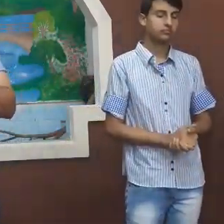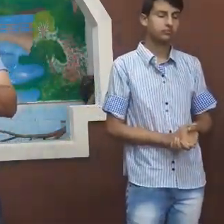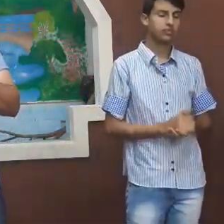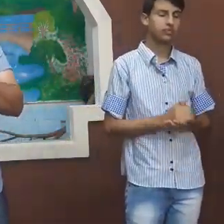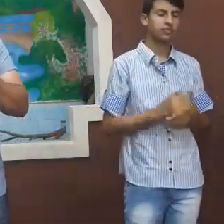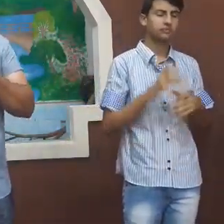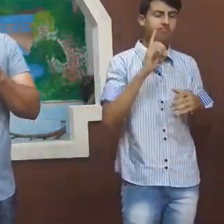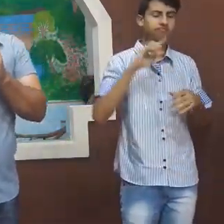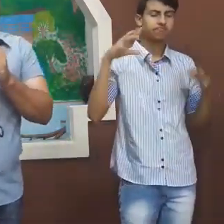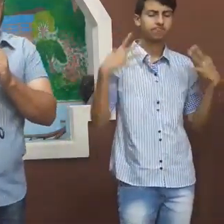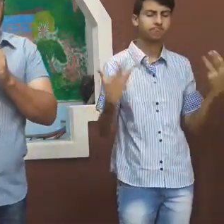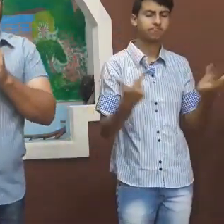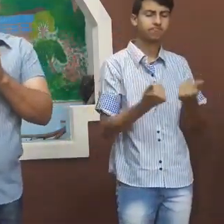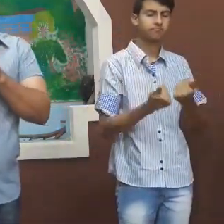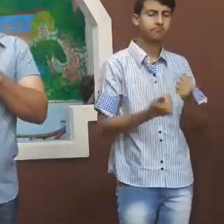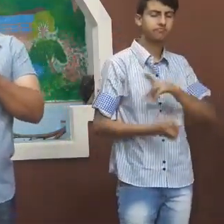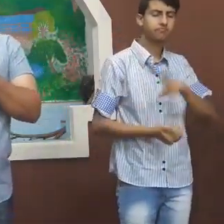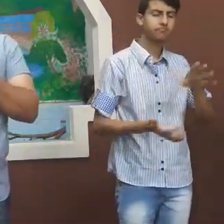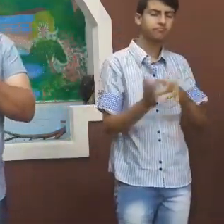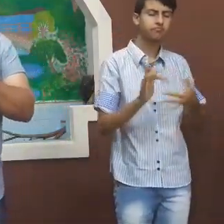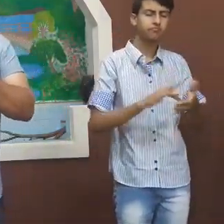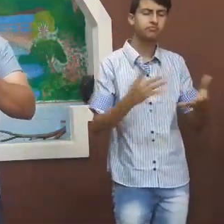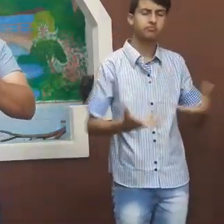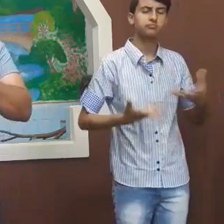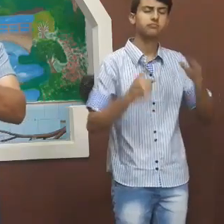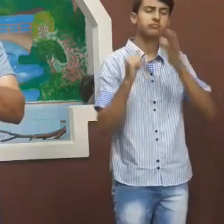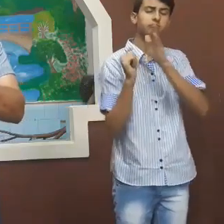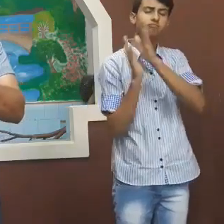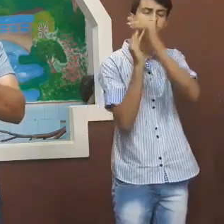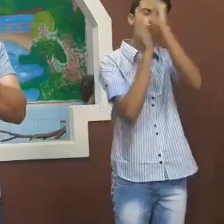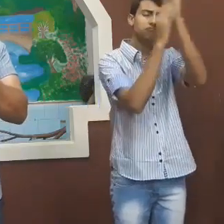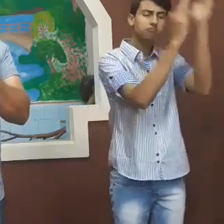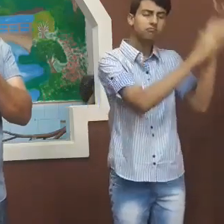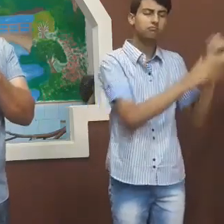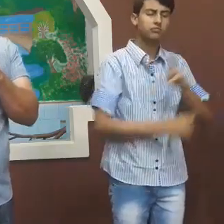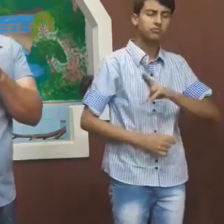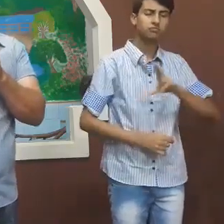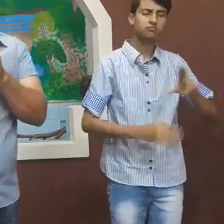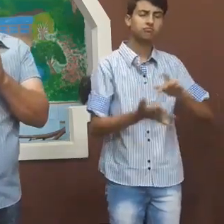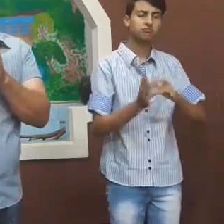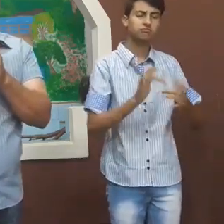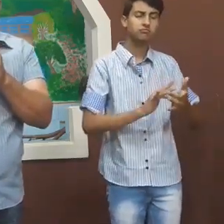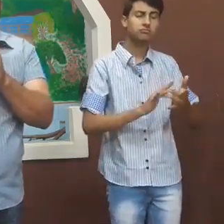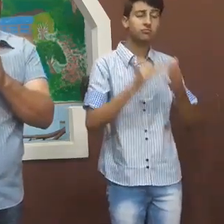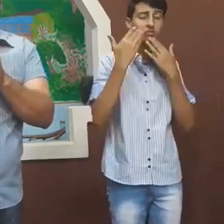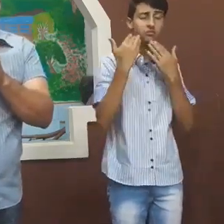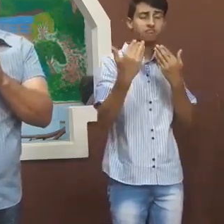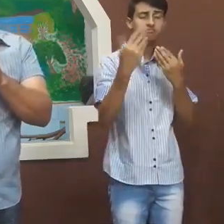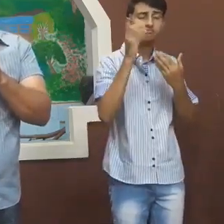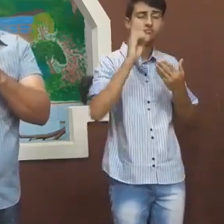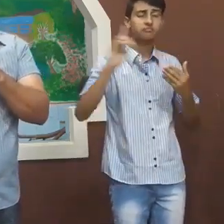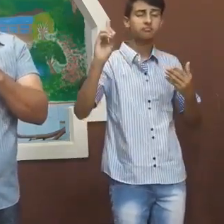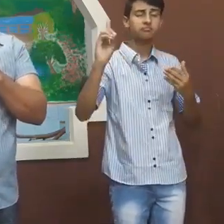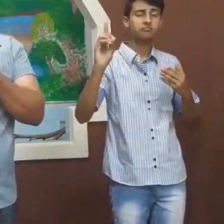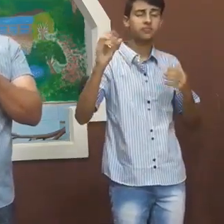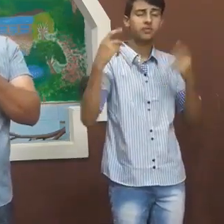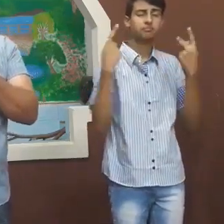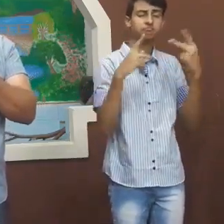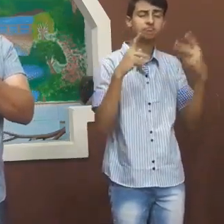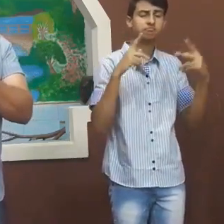Querido Deus, maravilhoso Pai, em nome de Jesus queremos te louvar, em nome de Jesus queremos agradecer a Ti por esta palavra,